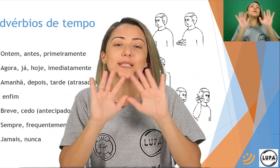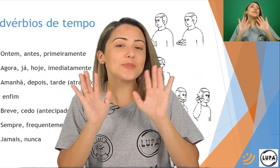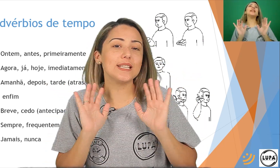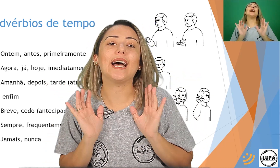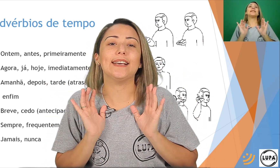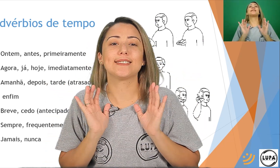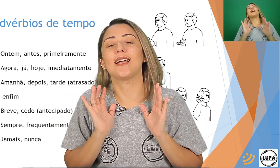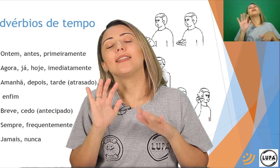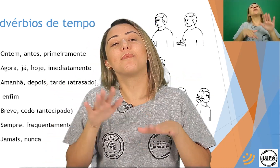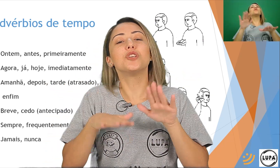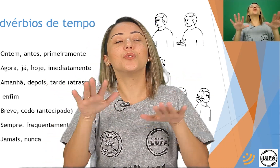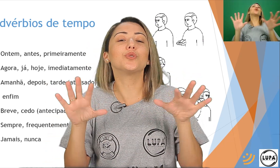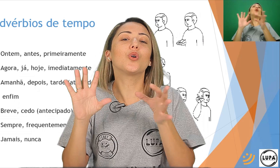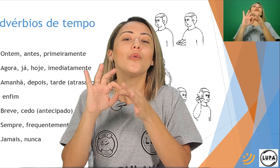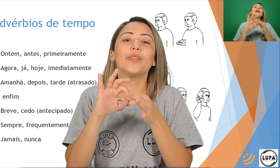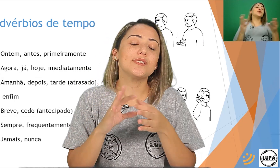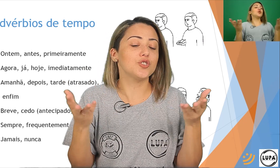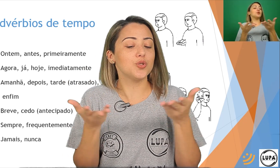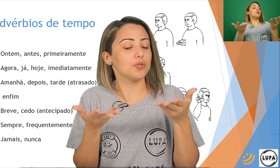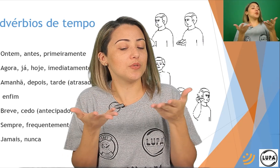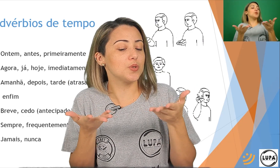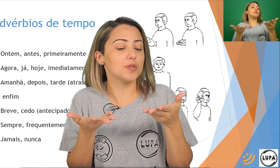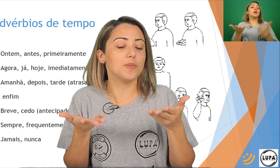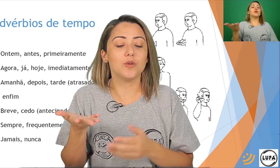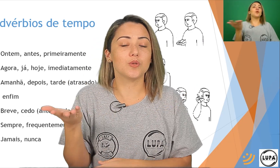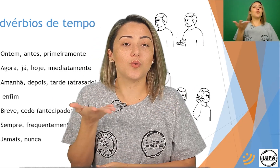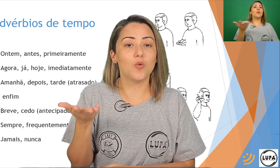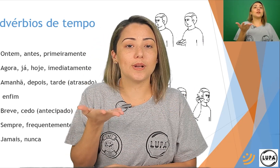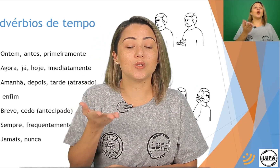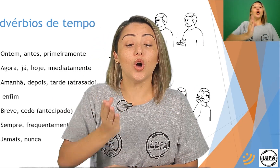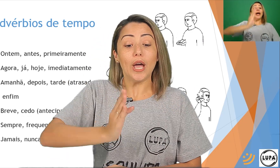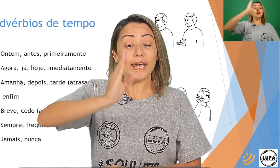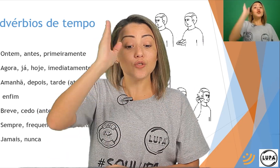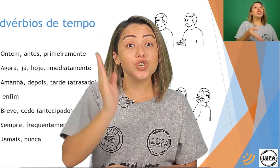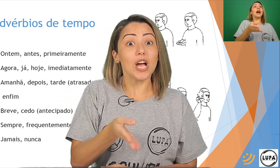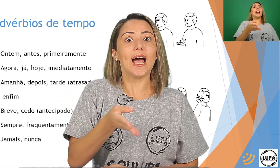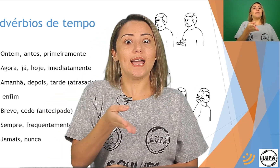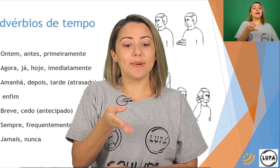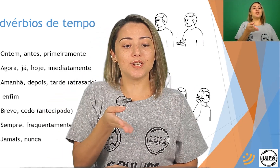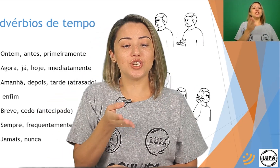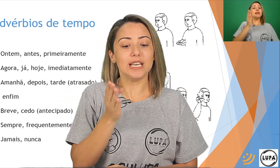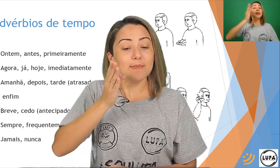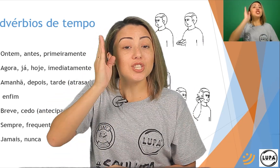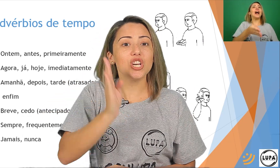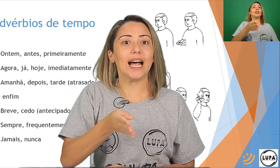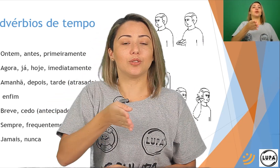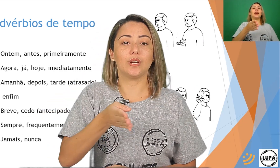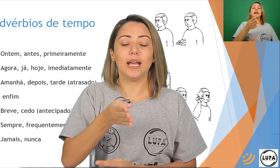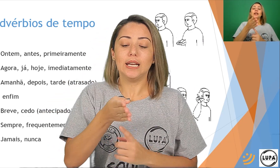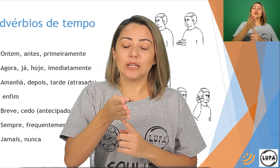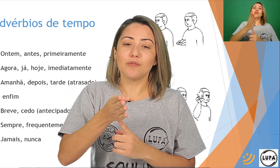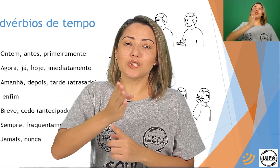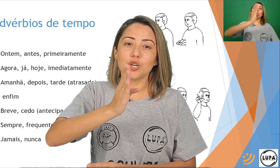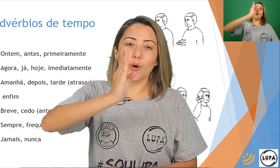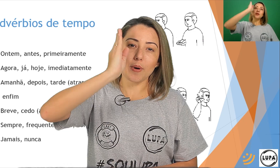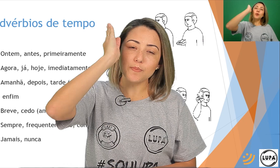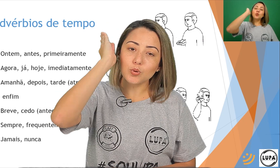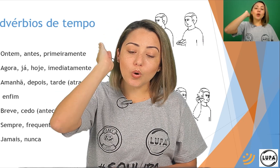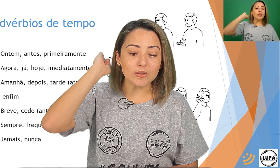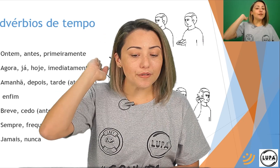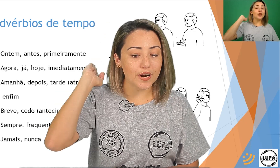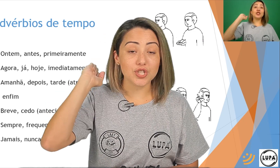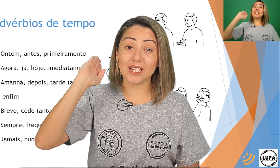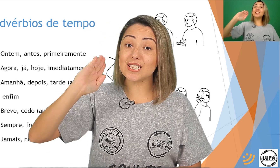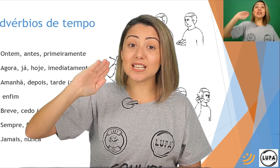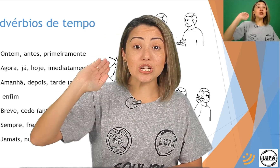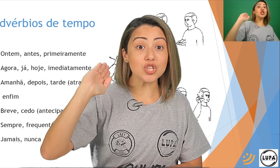são os mesmos sinais, tá? Depende muito do contexto, a gente usa com as duas mãos ou com uma só. E que o já é mais de imediato, né? Então eu faço ele um pouco mais